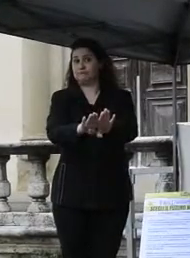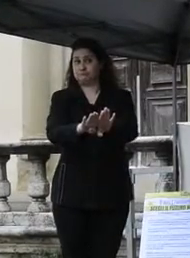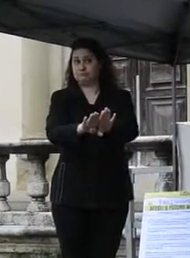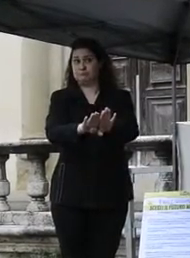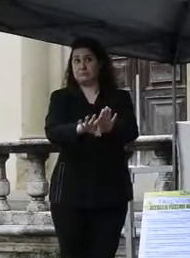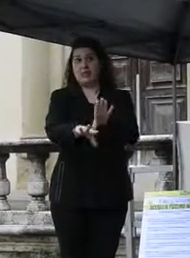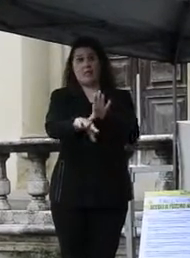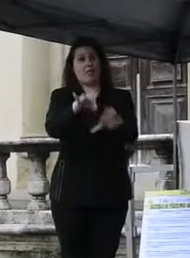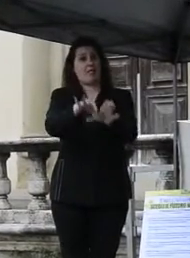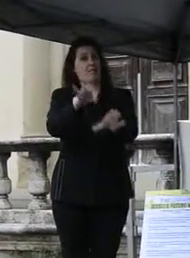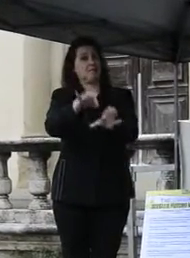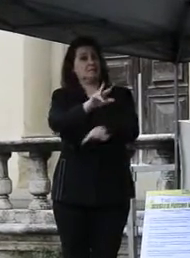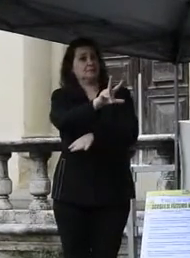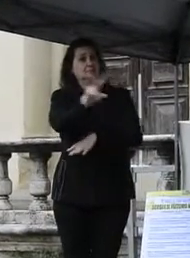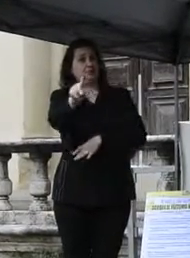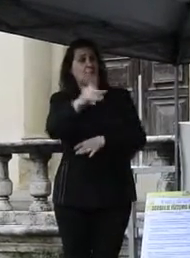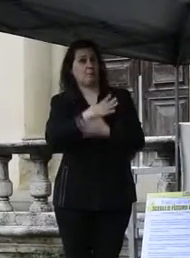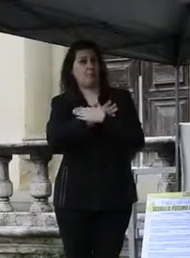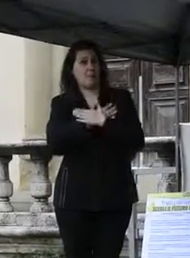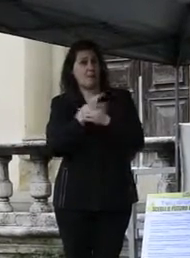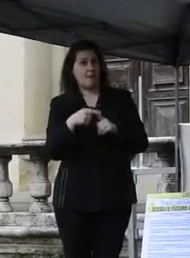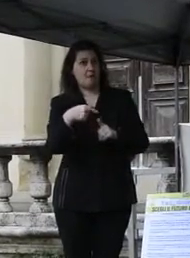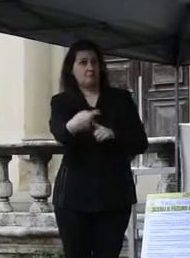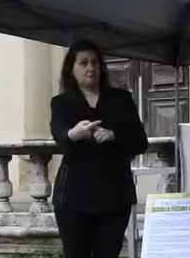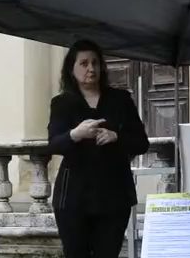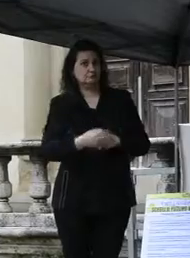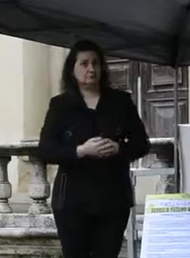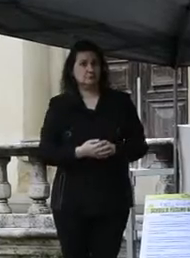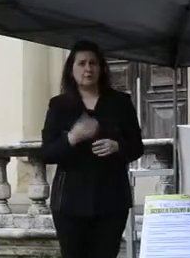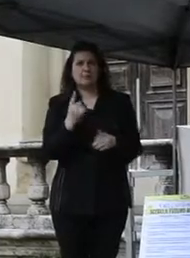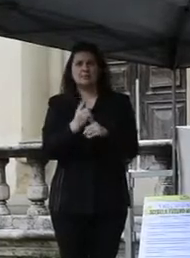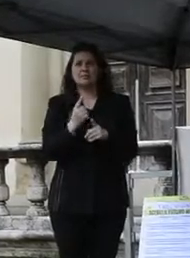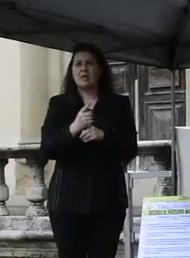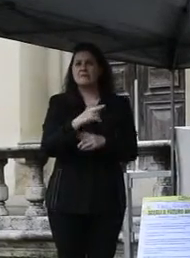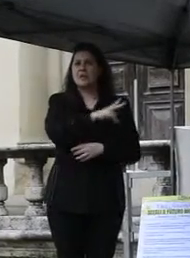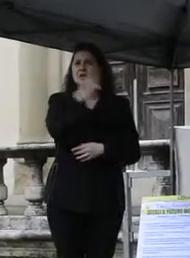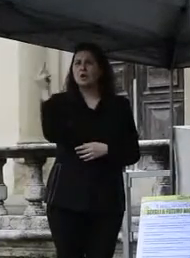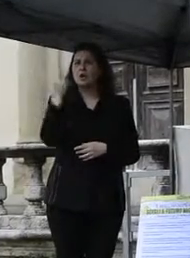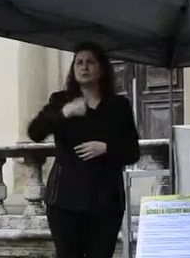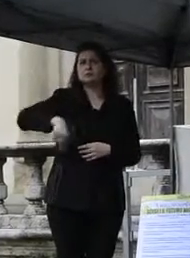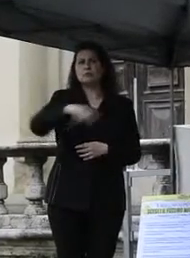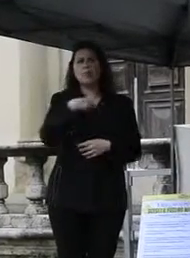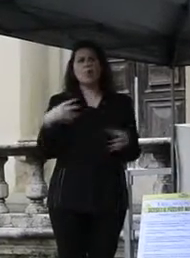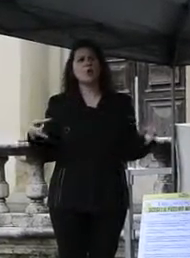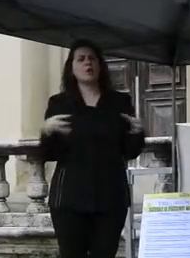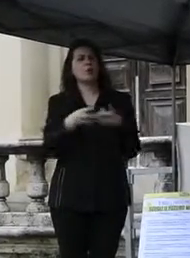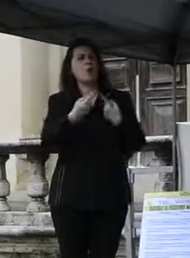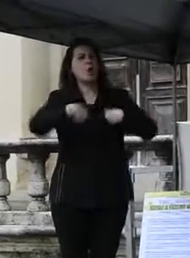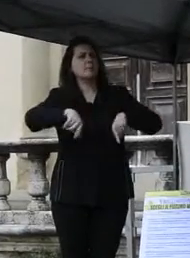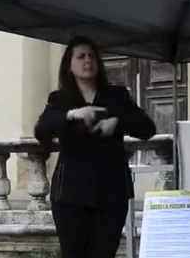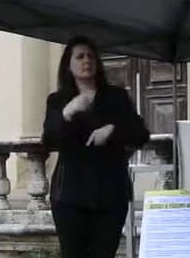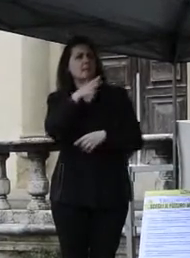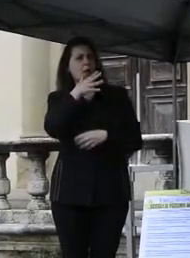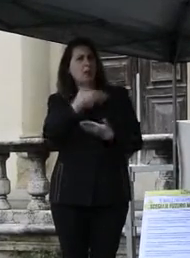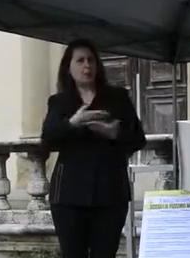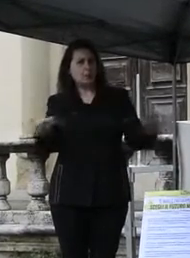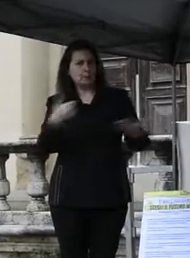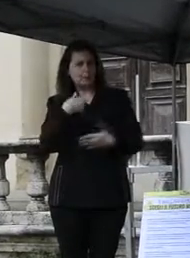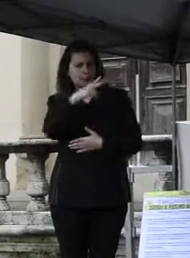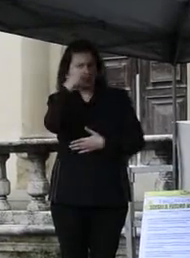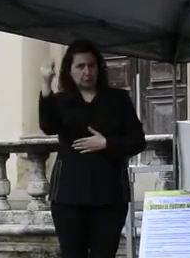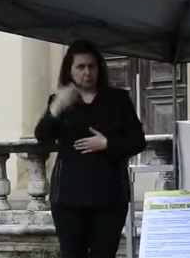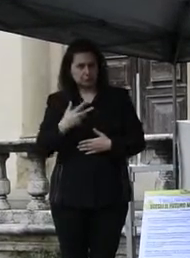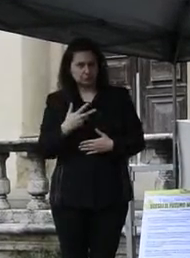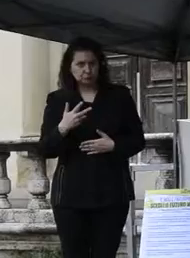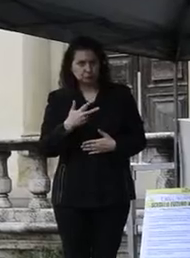le elezioni del 31 maggio, debba essere riconosciuto. Noi come Comitato Acqua Pubblica riconosciamo sicuramente